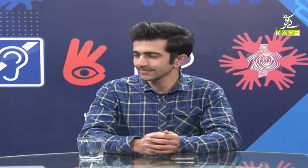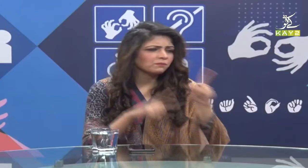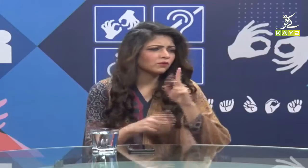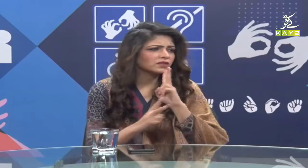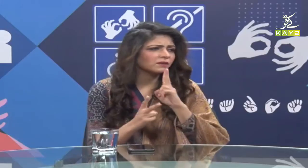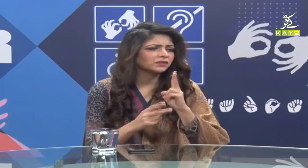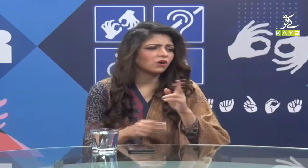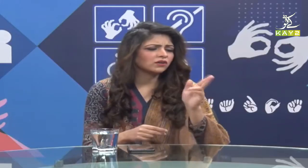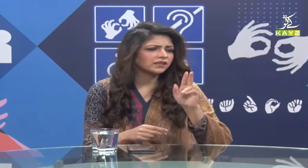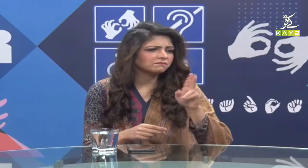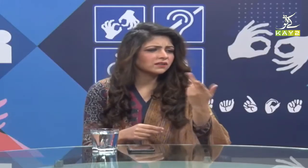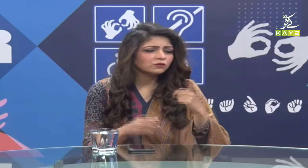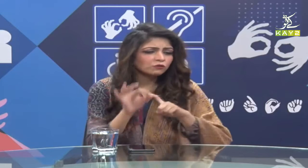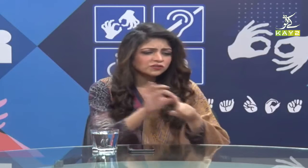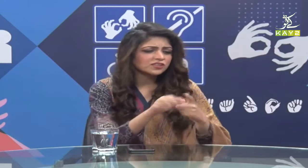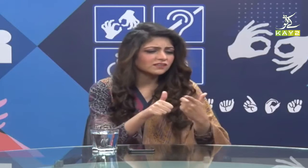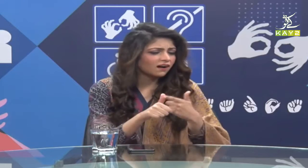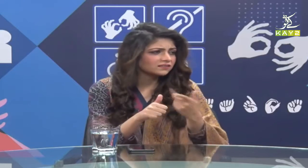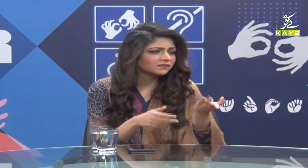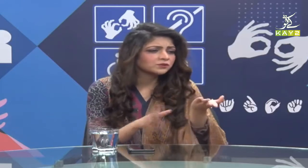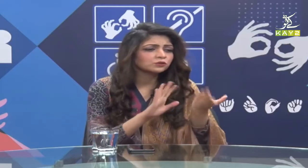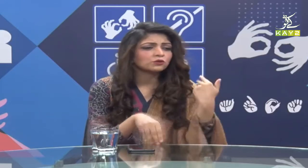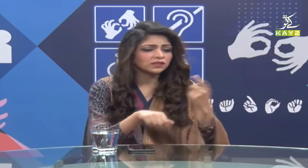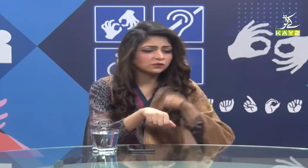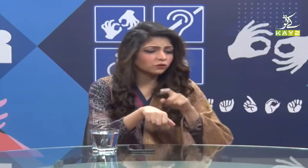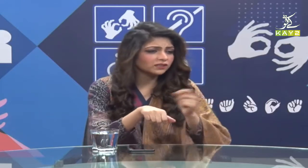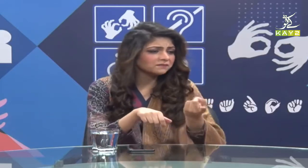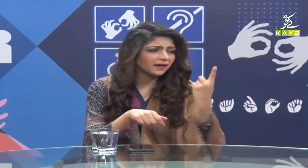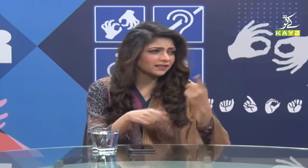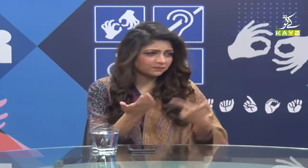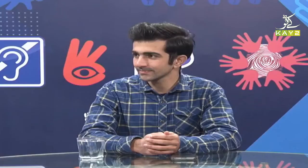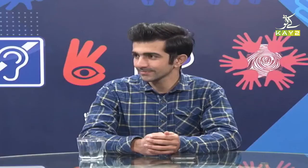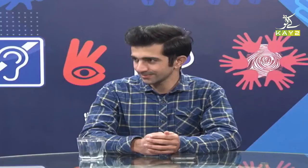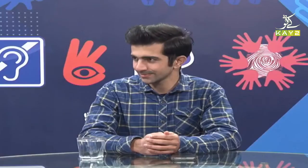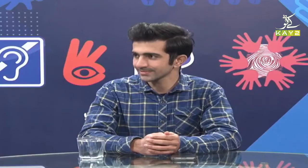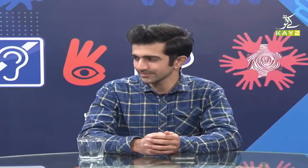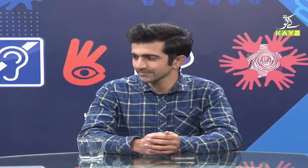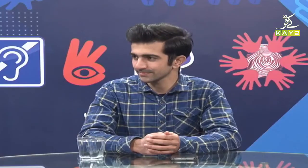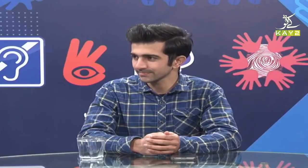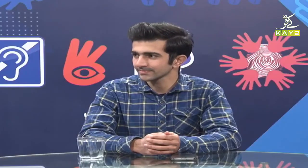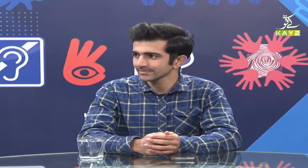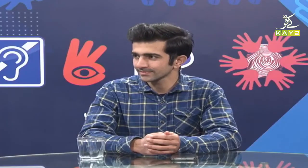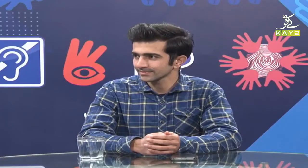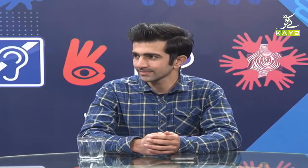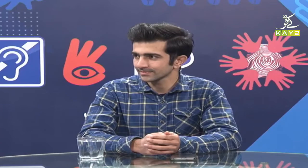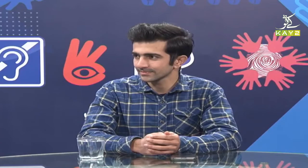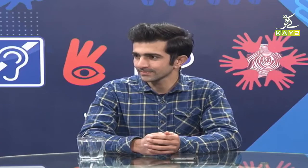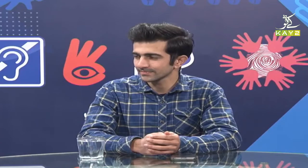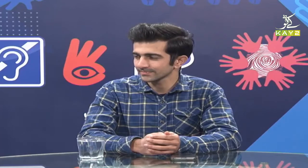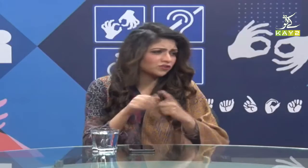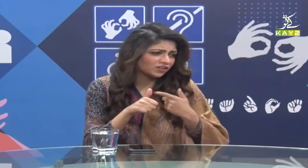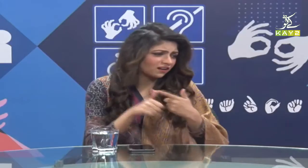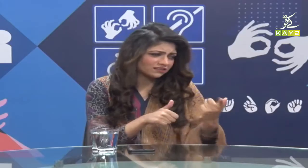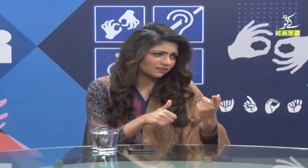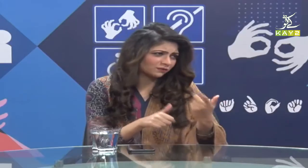में सबको ज़रा बताओ कि क्वेश्चन आंसर जो थोड़ी देर पहले जब टीवी प्रोग्राम शुरू हुआ था मुझे कह रहे